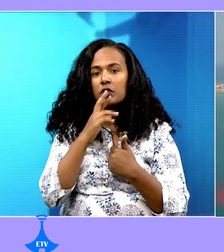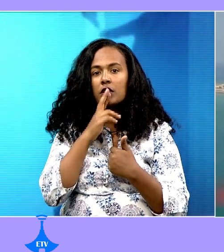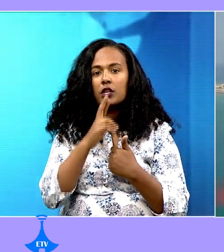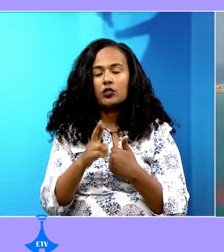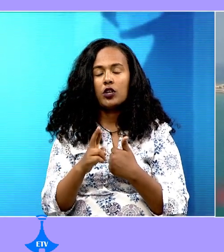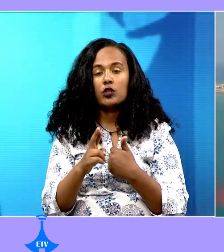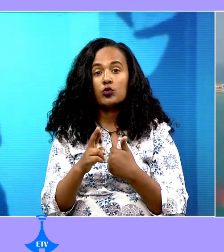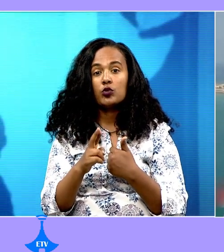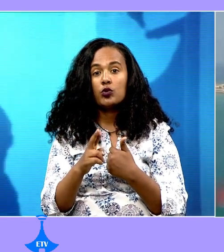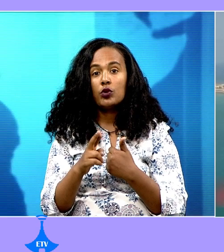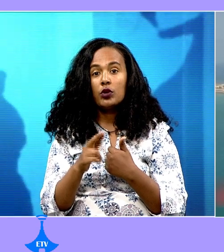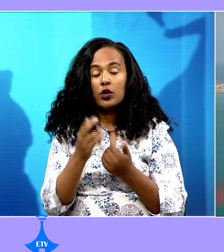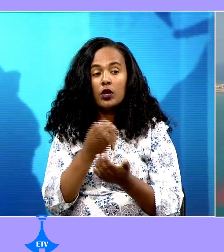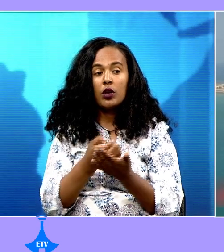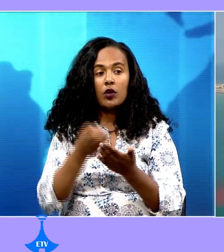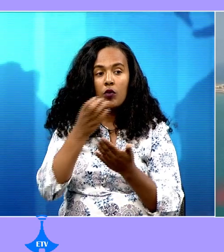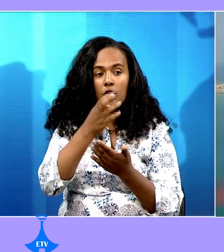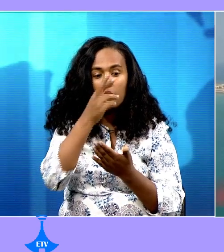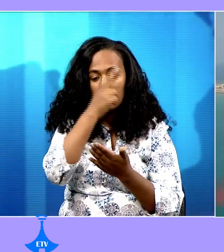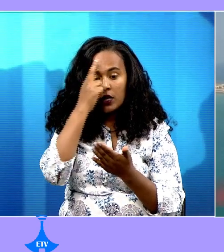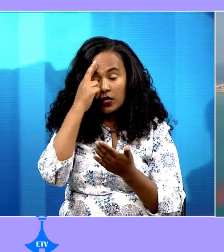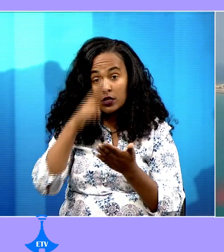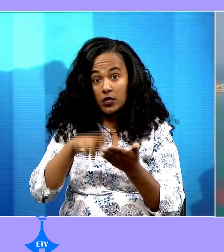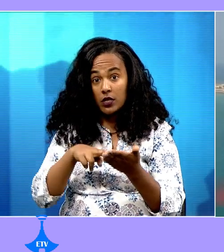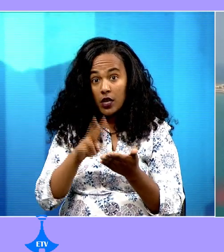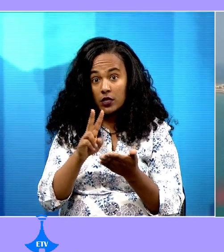ሪዝንን ያነሳል፣ ኢኮኖሚክ ሪዝንን ያነሳል፣